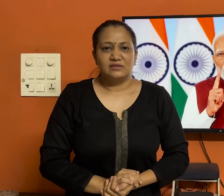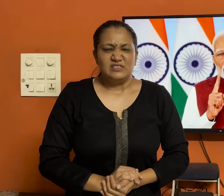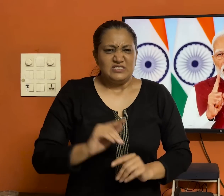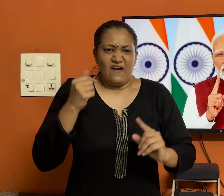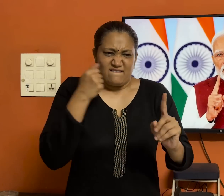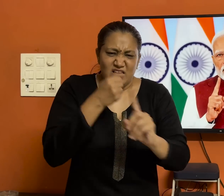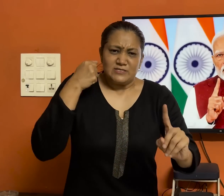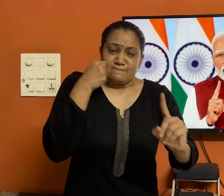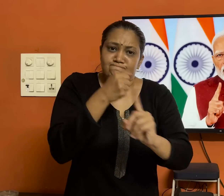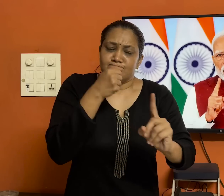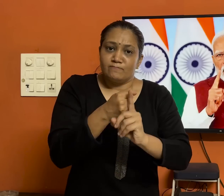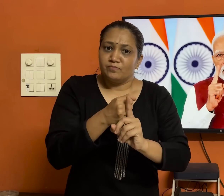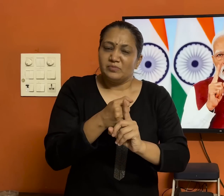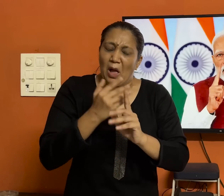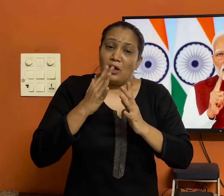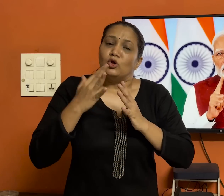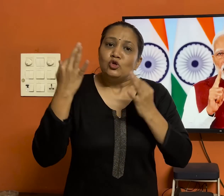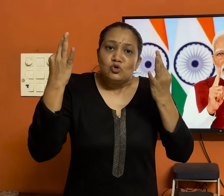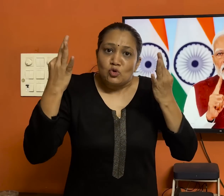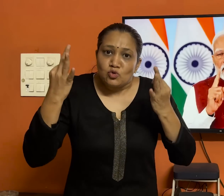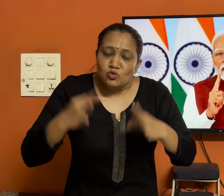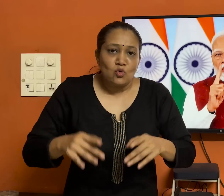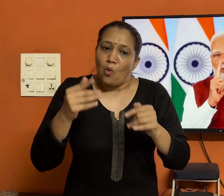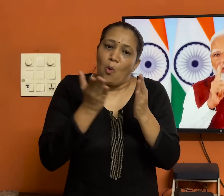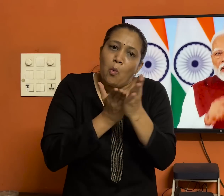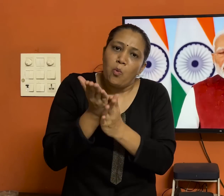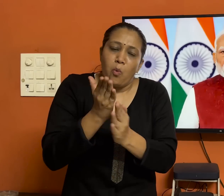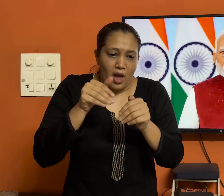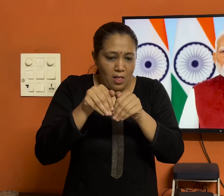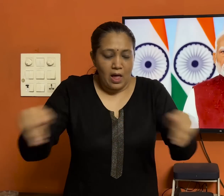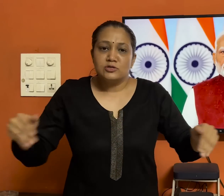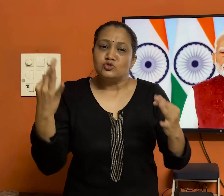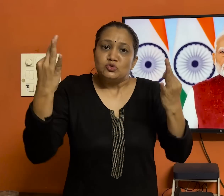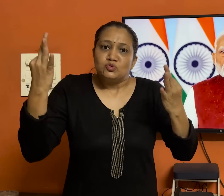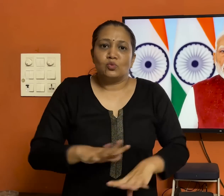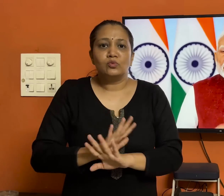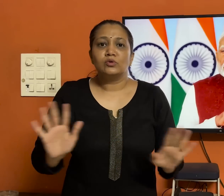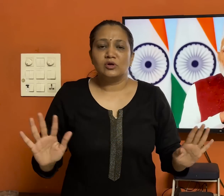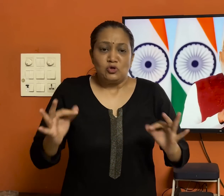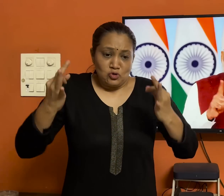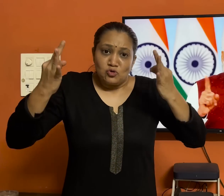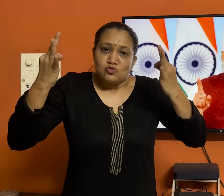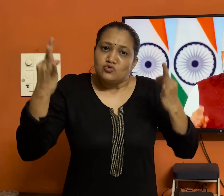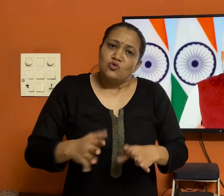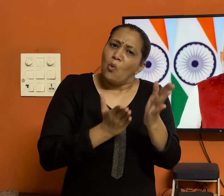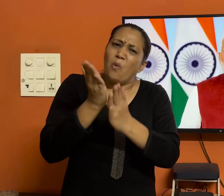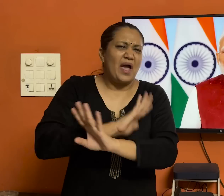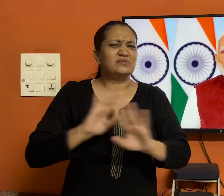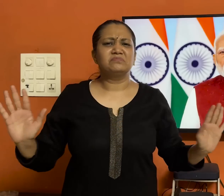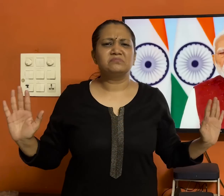लड़ाई में एक नई लकीर खींच दी है, एक नया